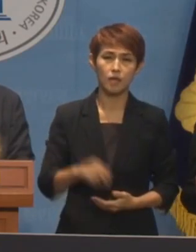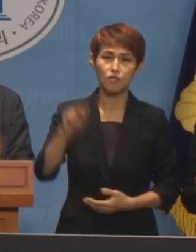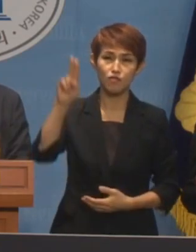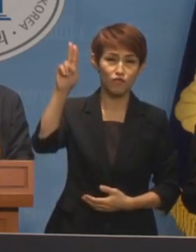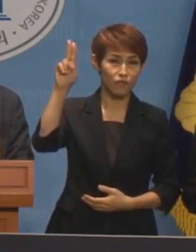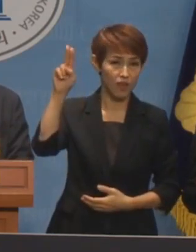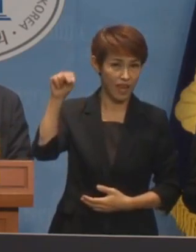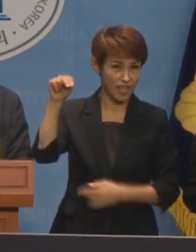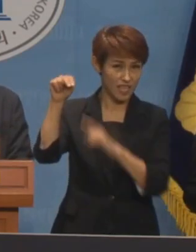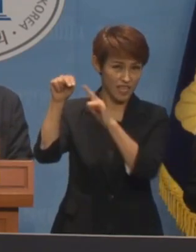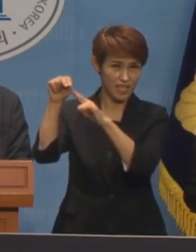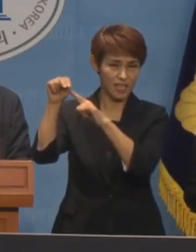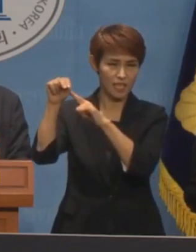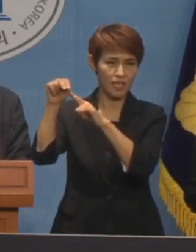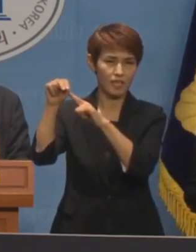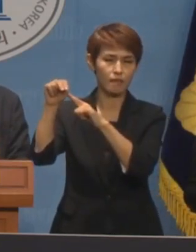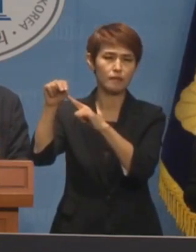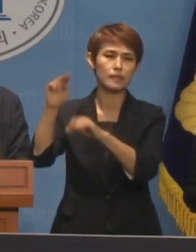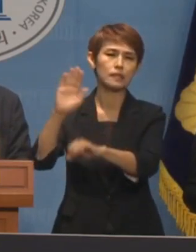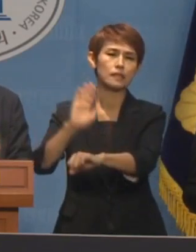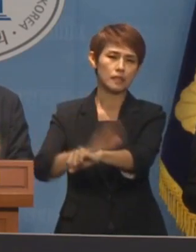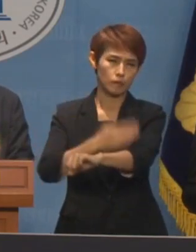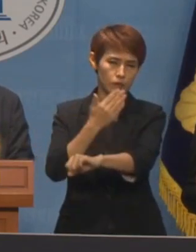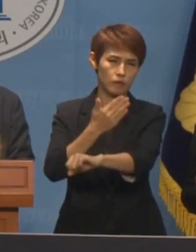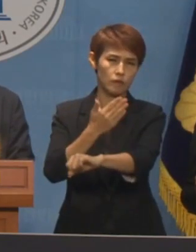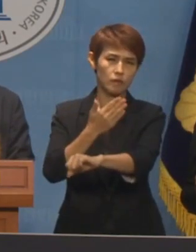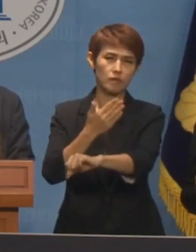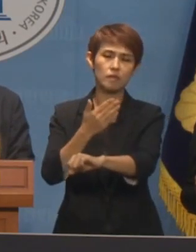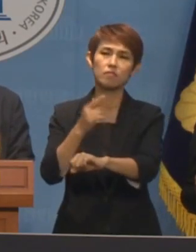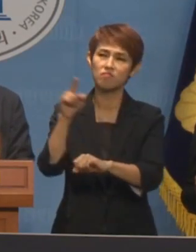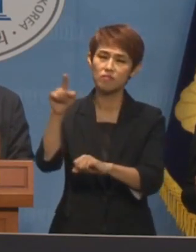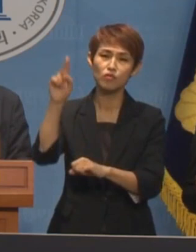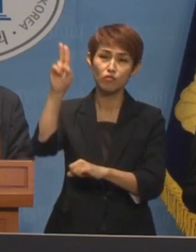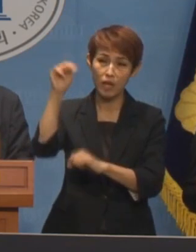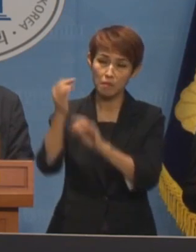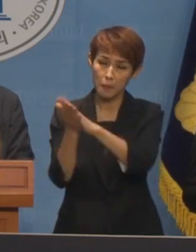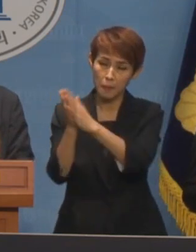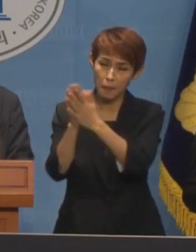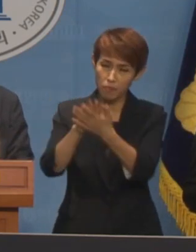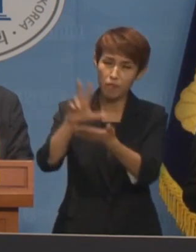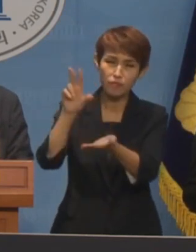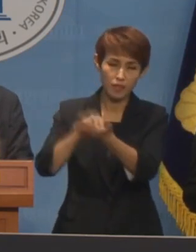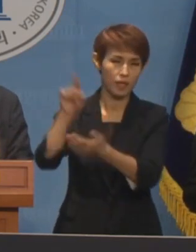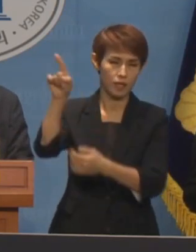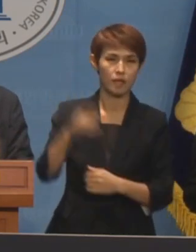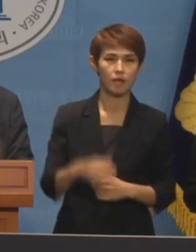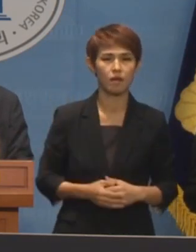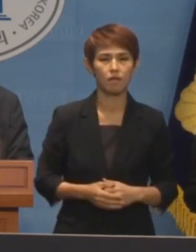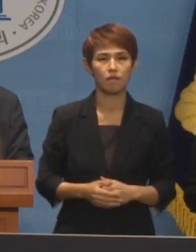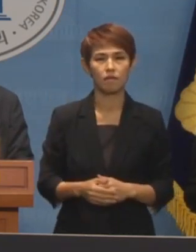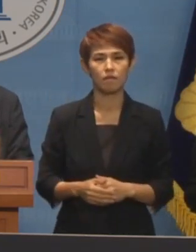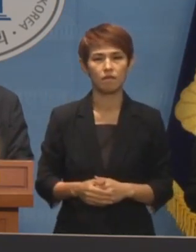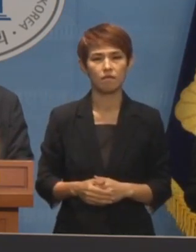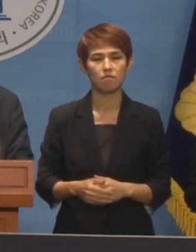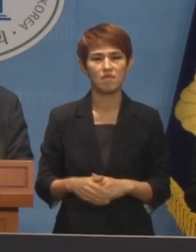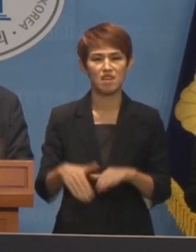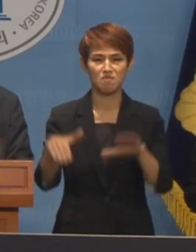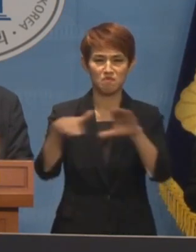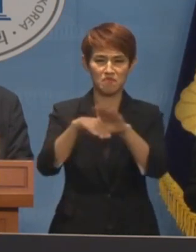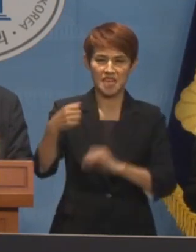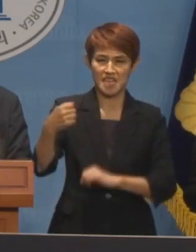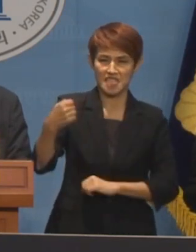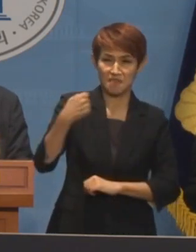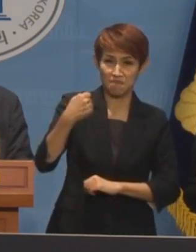유엔이 잘못 변질돼가고 있는 것을 말하고 있는 겁니다. 그럼에도 불구하고 문화 4대주의에 젖어서 역사적